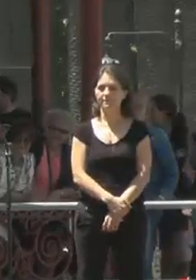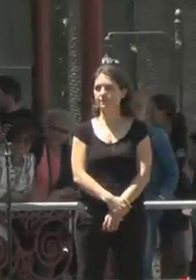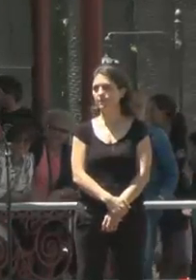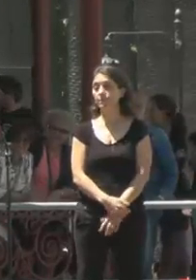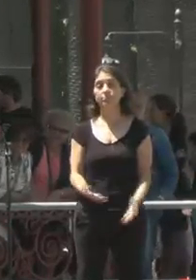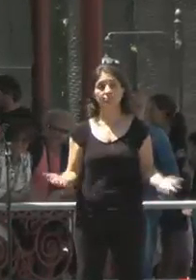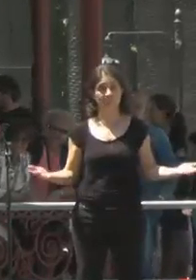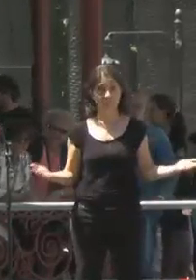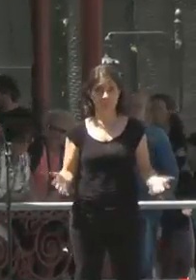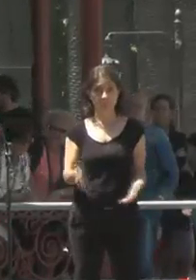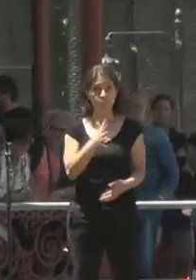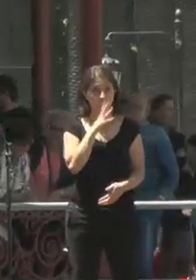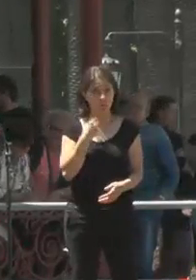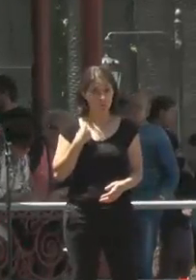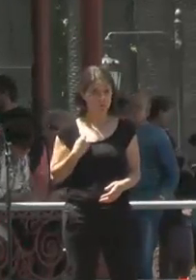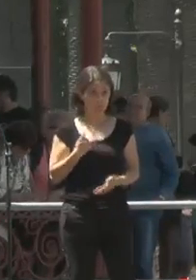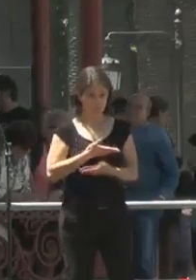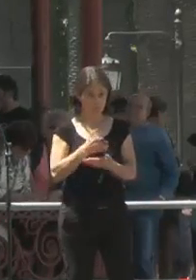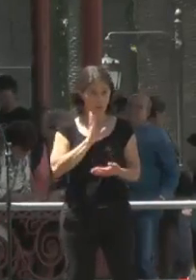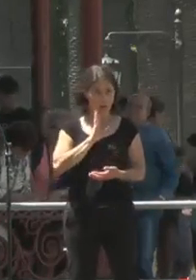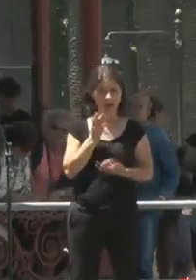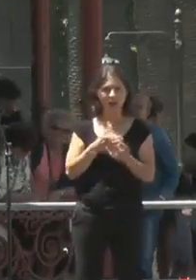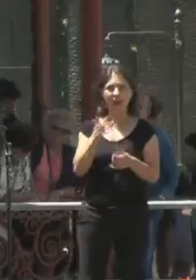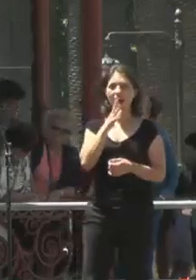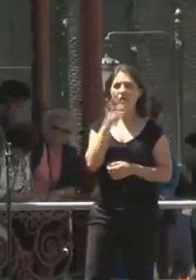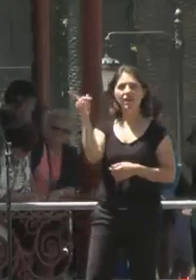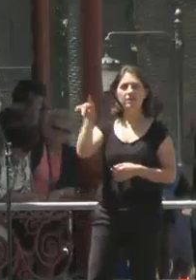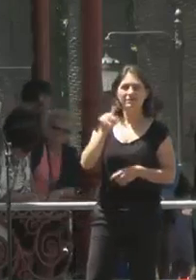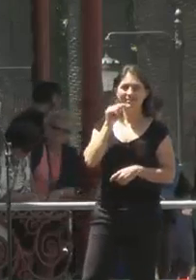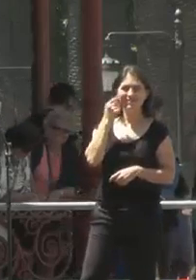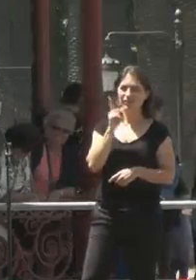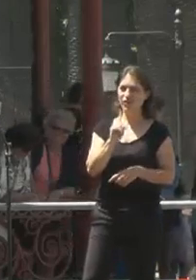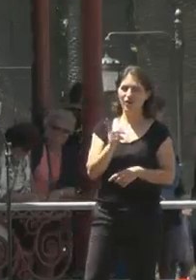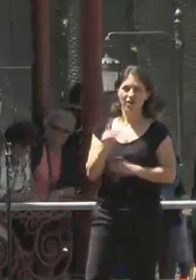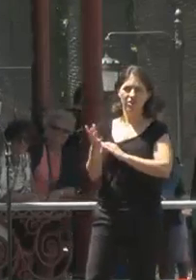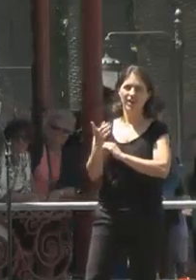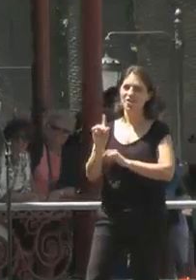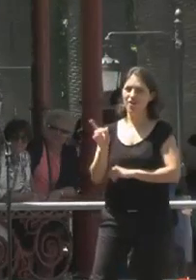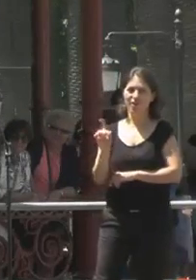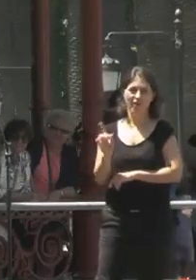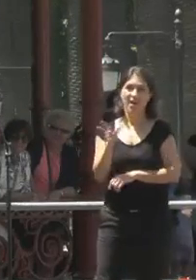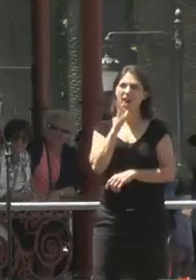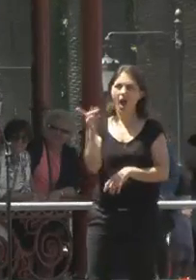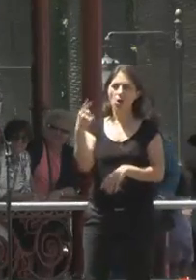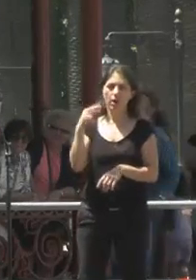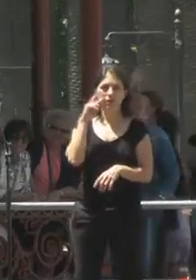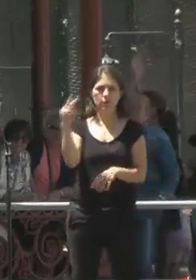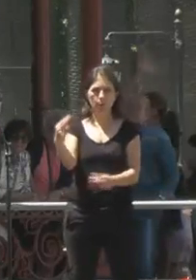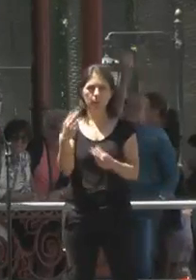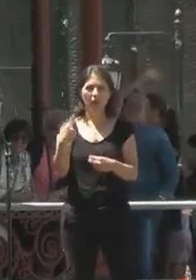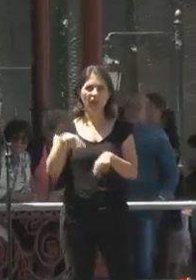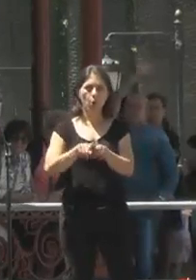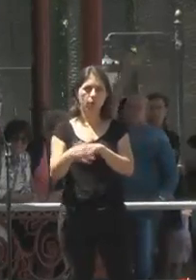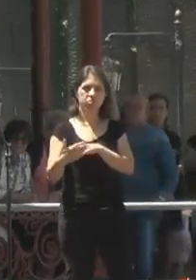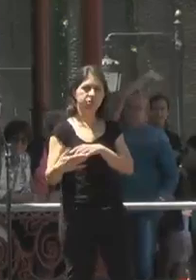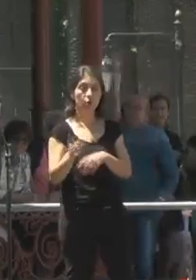E por iso, agora xa non se ríen. Agora xa non se ríen. Agora xa non nos desprecian. Agora nos